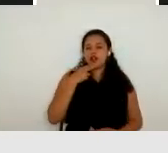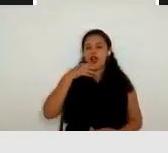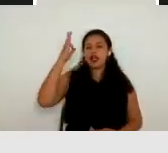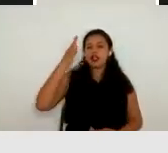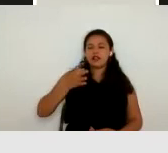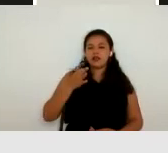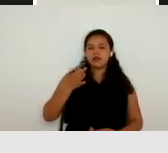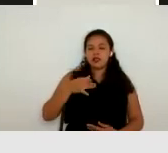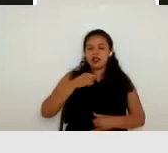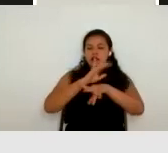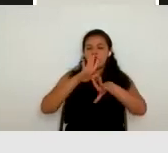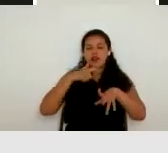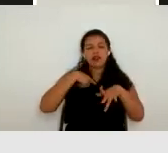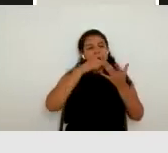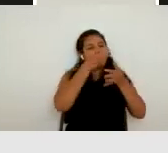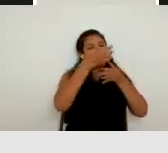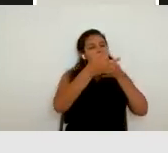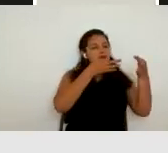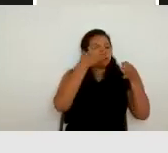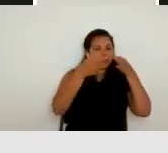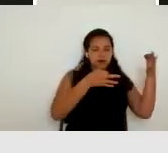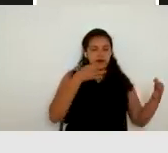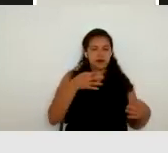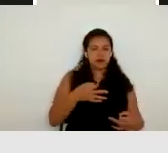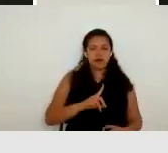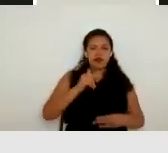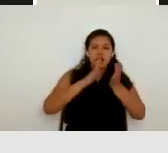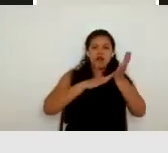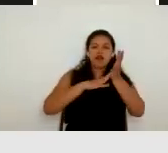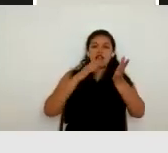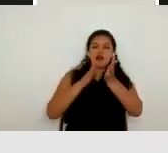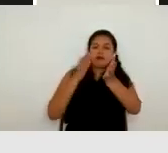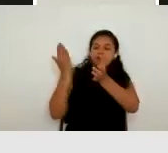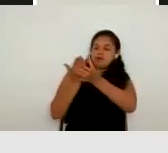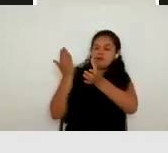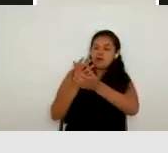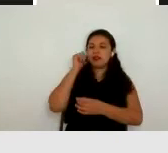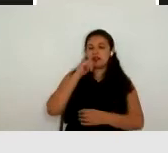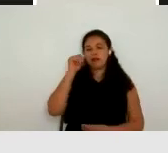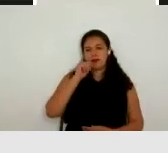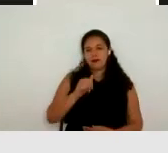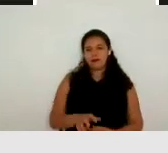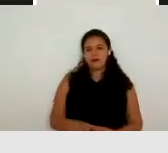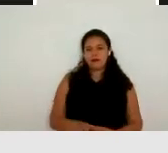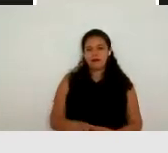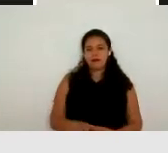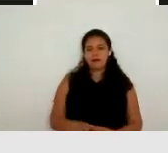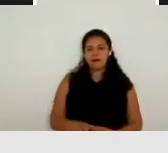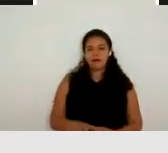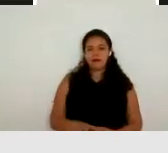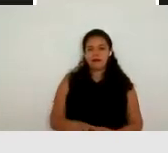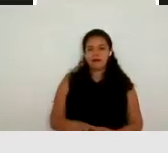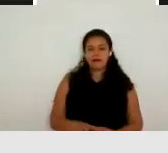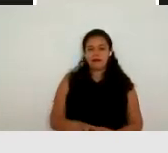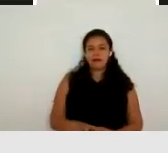dar la información y esta hoja se queda sin poner expediente del paciente o del sujeto